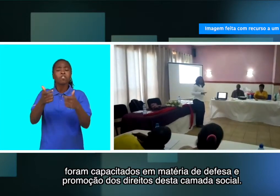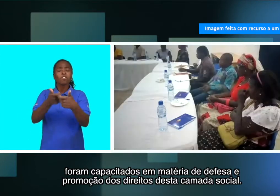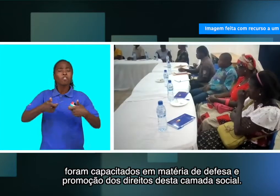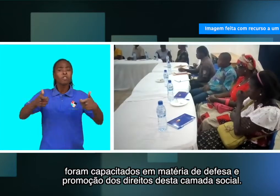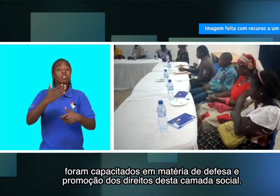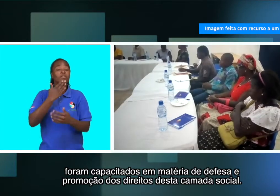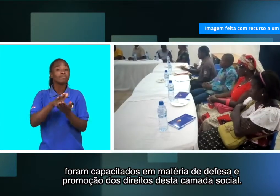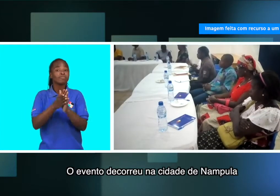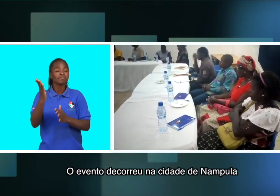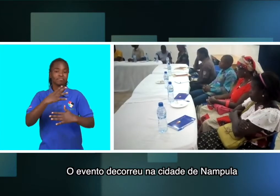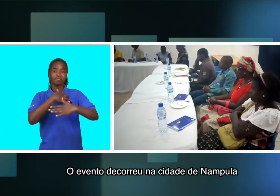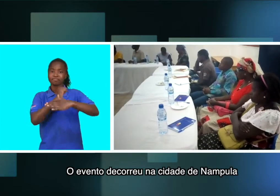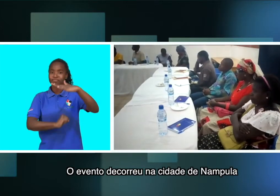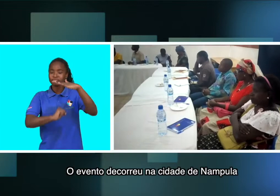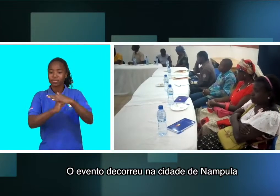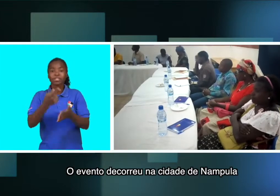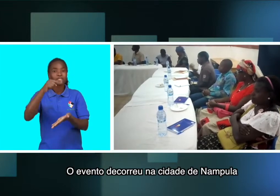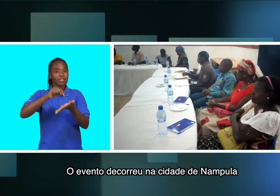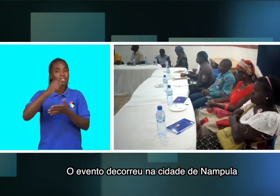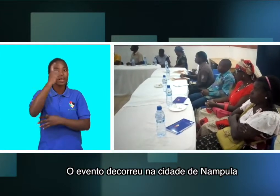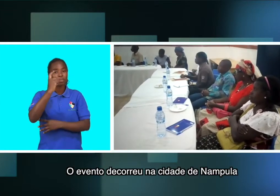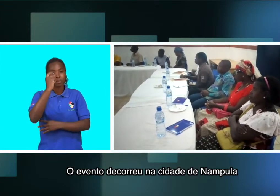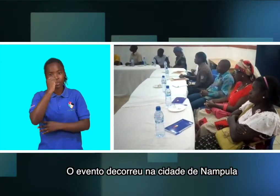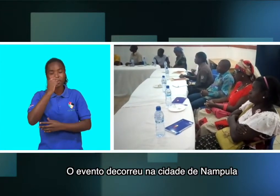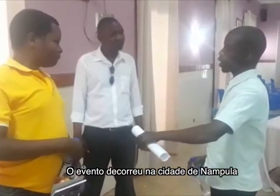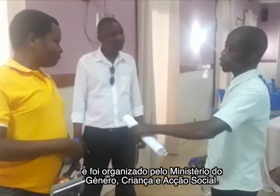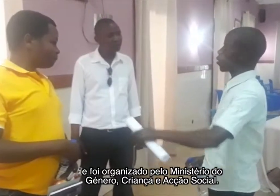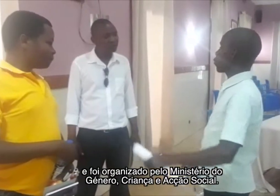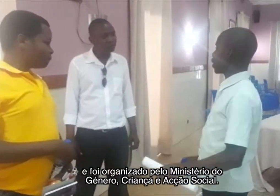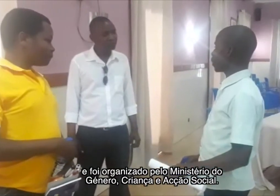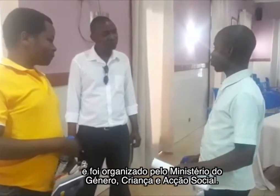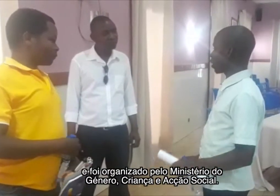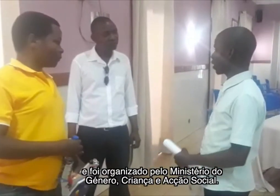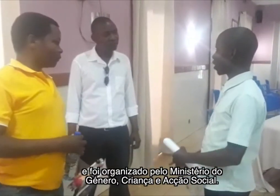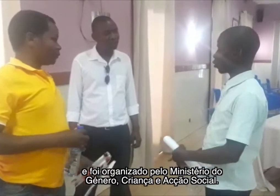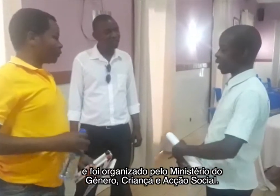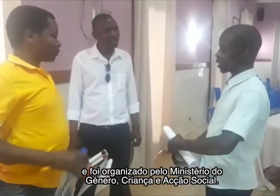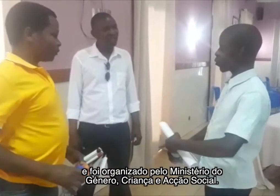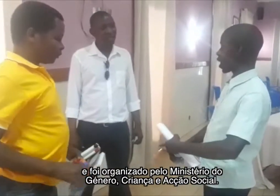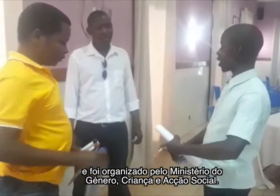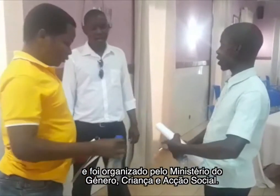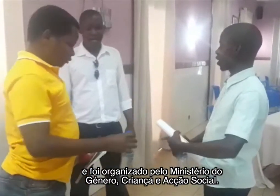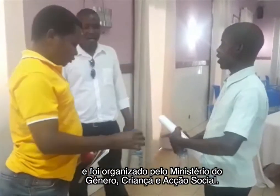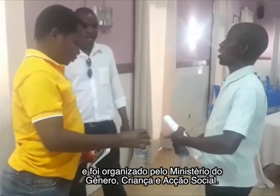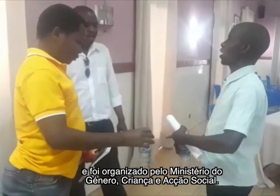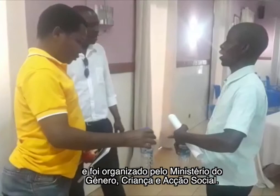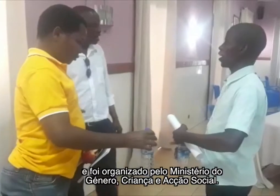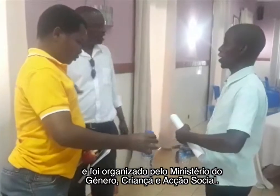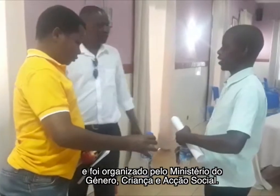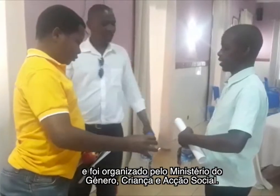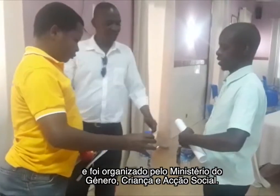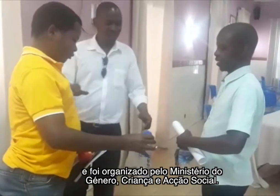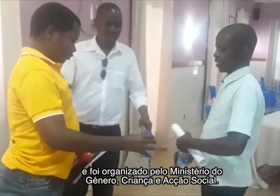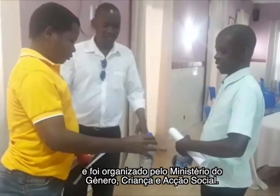desta camada social. O evento decorreu na cidade de Nampula e foi organizado pelo Ministério do Gênero,